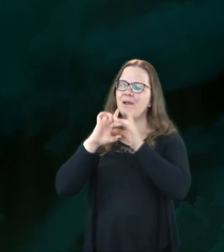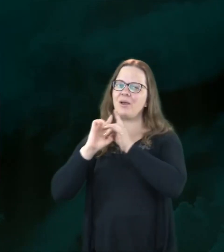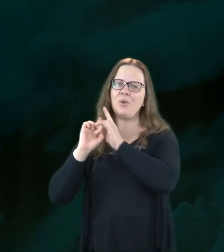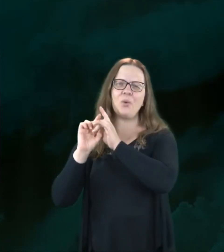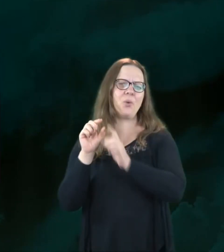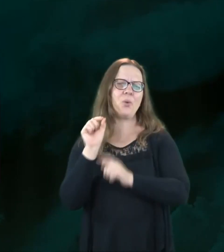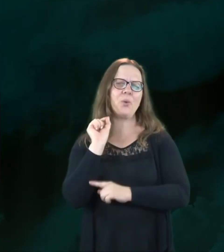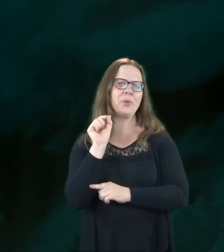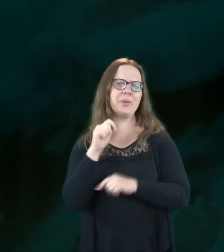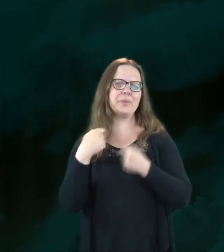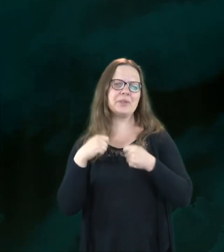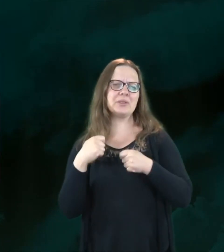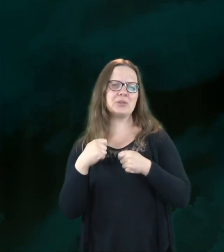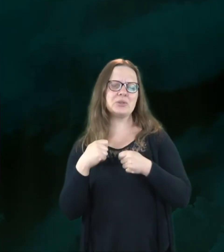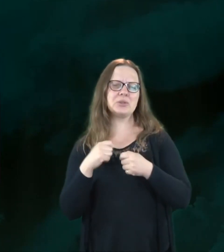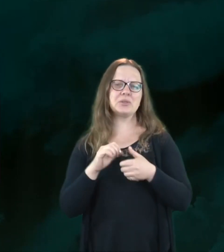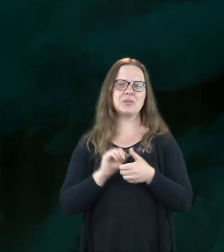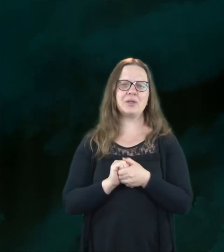boca